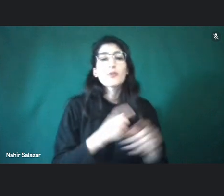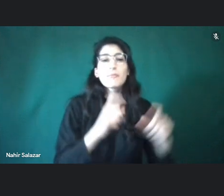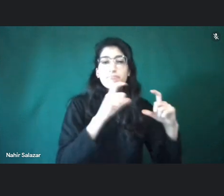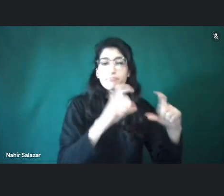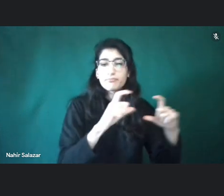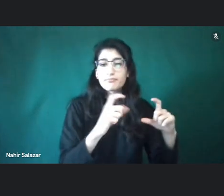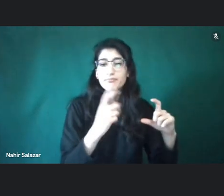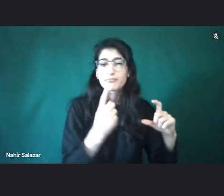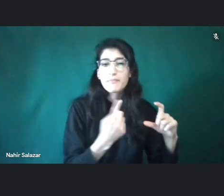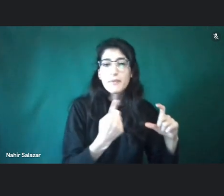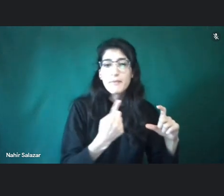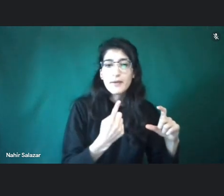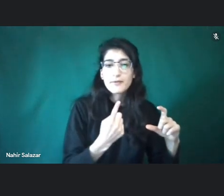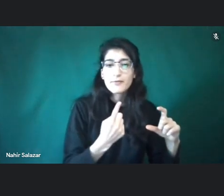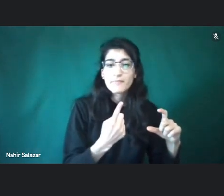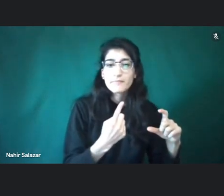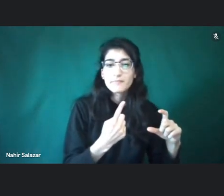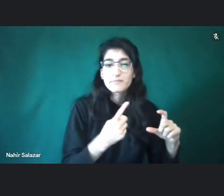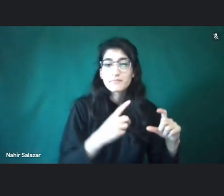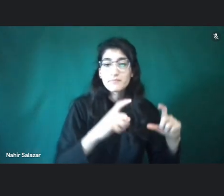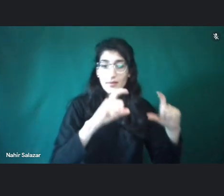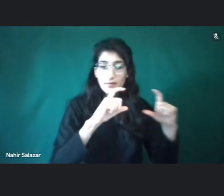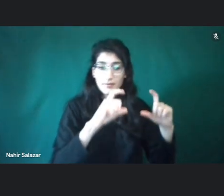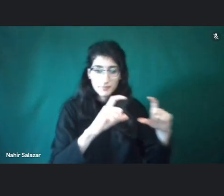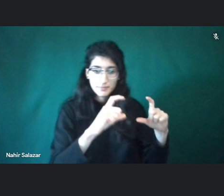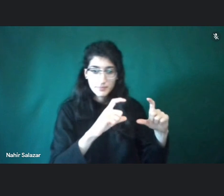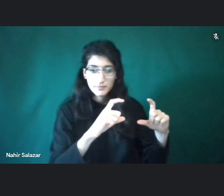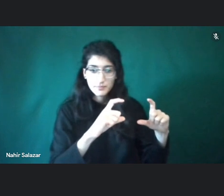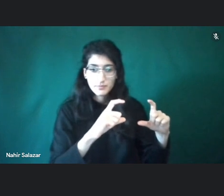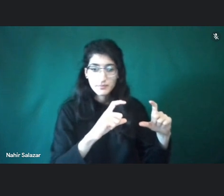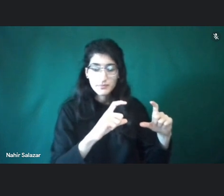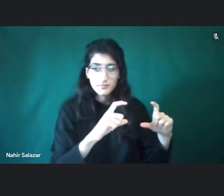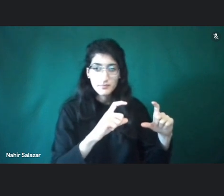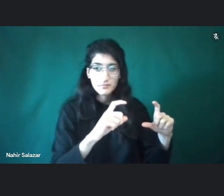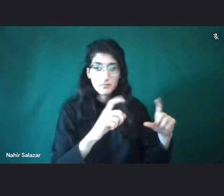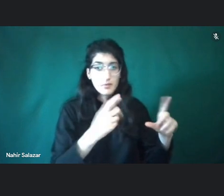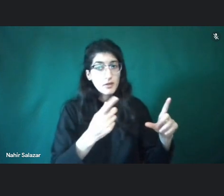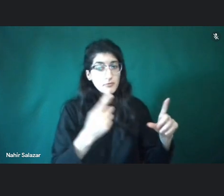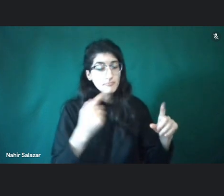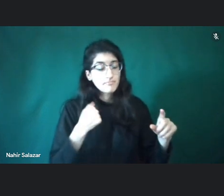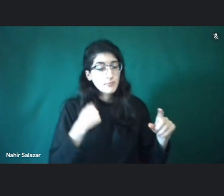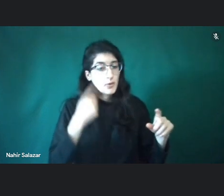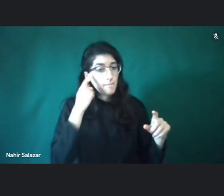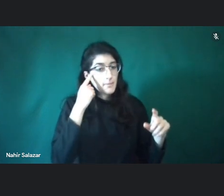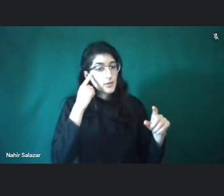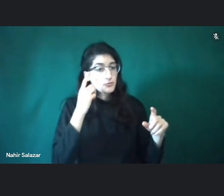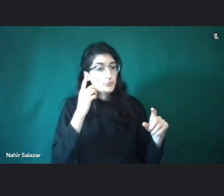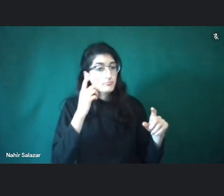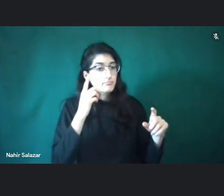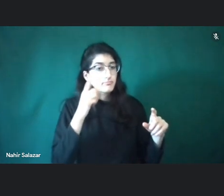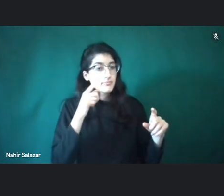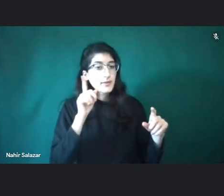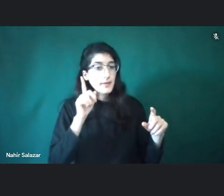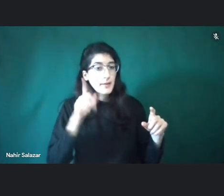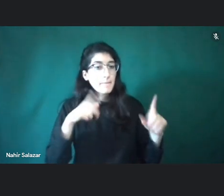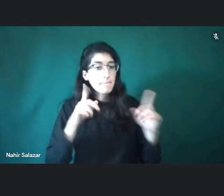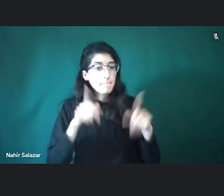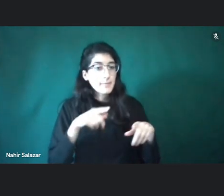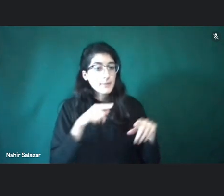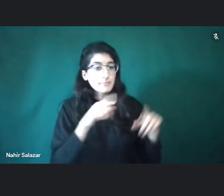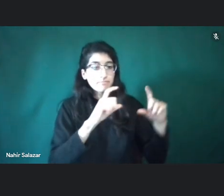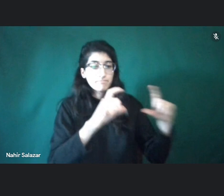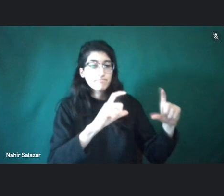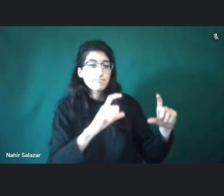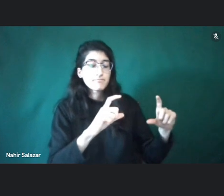advancement. Hasta acá es una opción, ¿sí? Que yo también creo porque las dos son tecnológicos. No. O si no, hasta change y